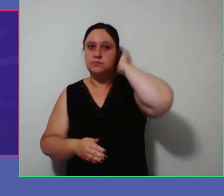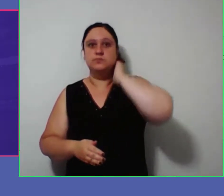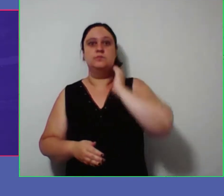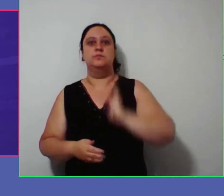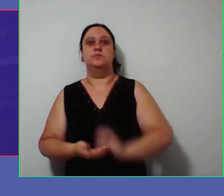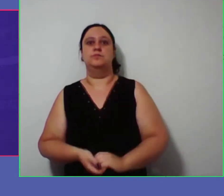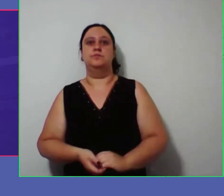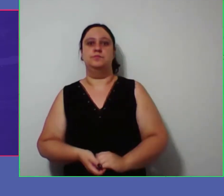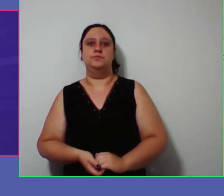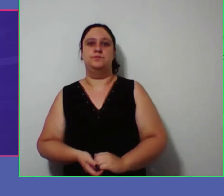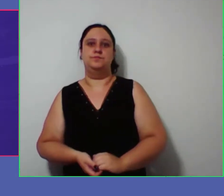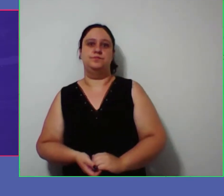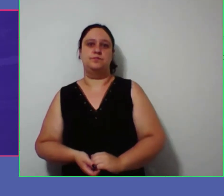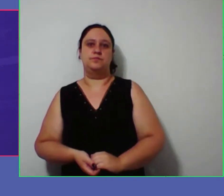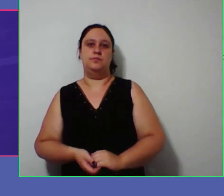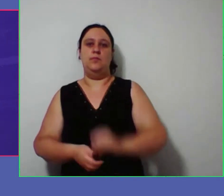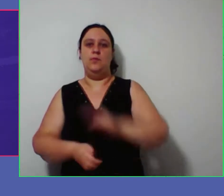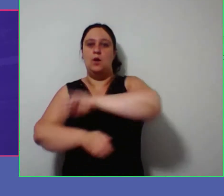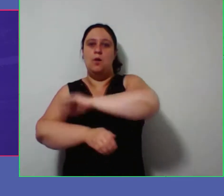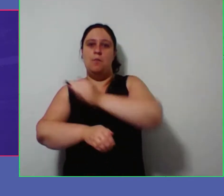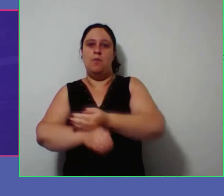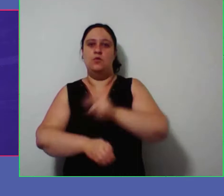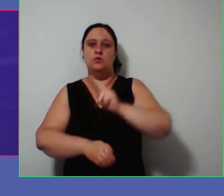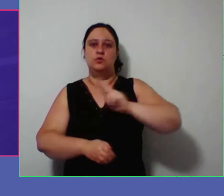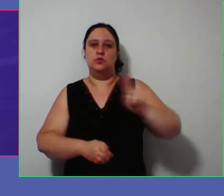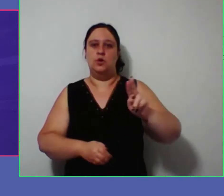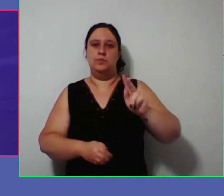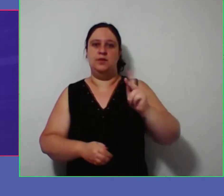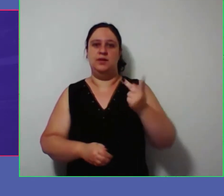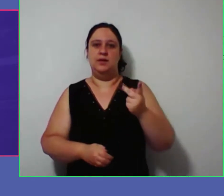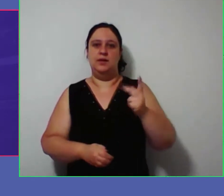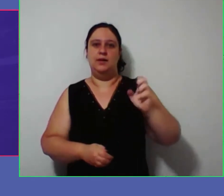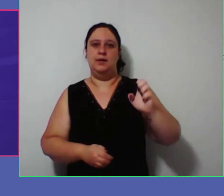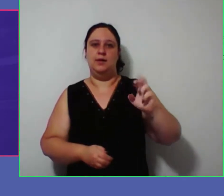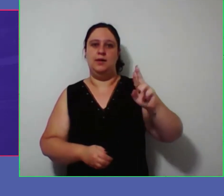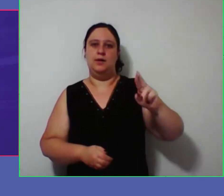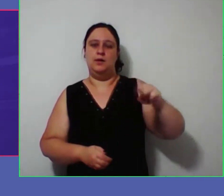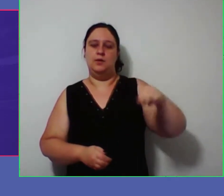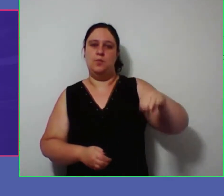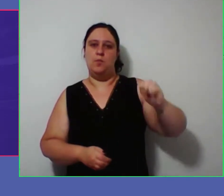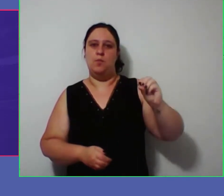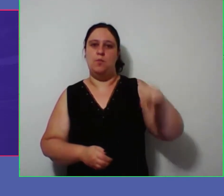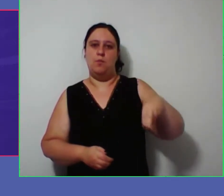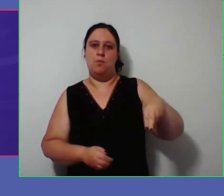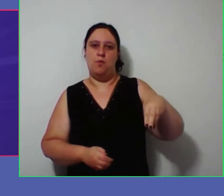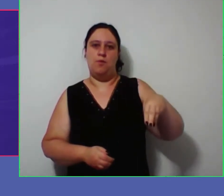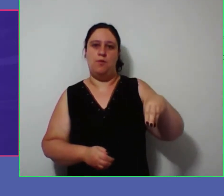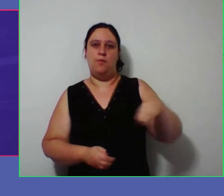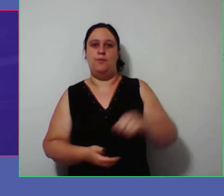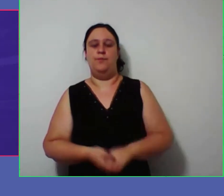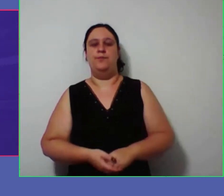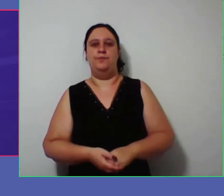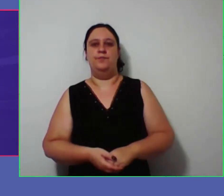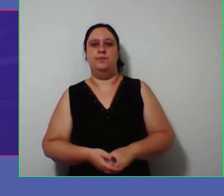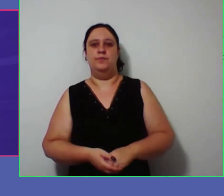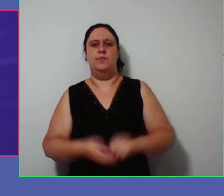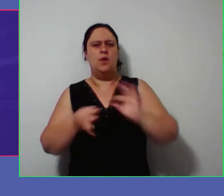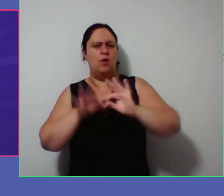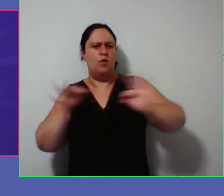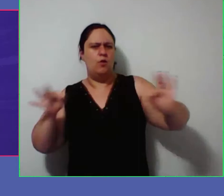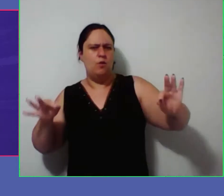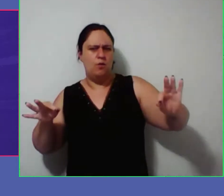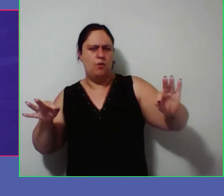Monte Hermon, né? No qual o Senhor foi transfigurado, ficava distante da cidade santa e do